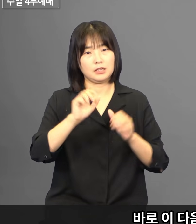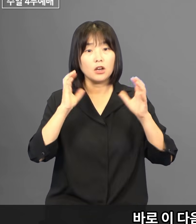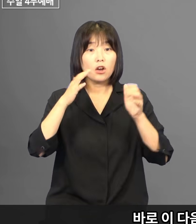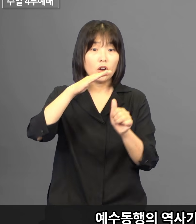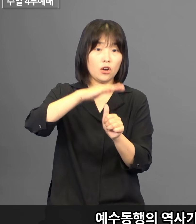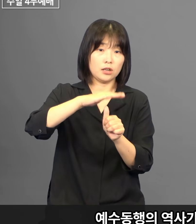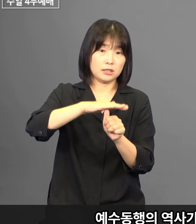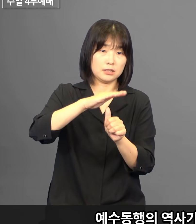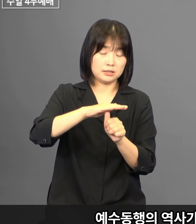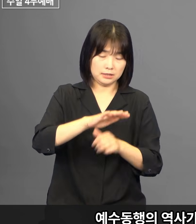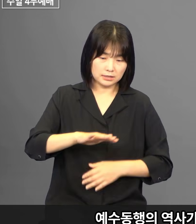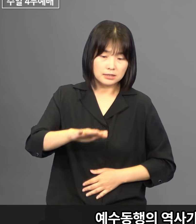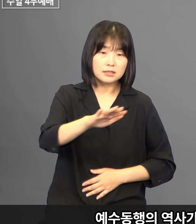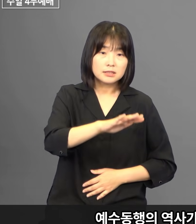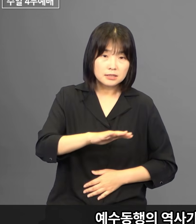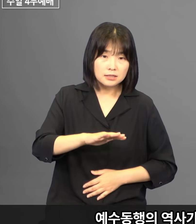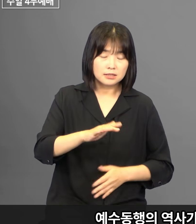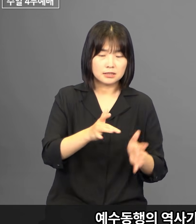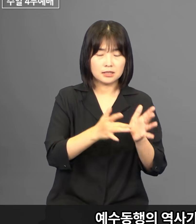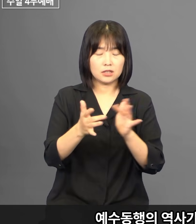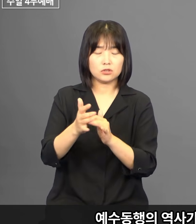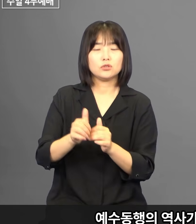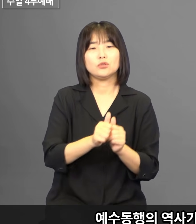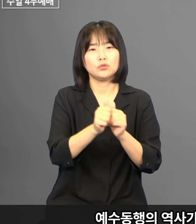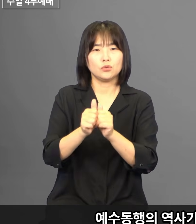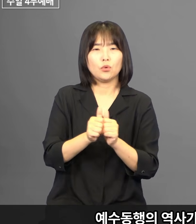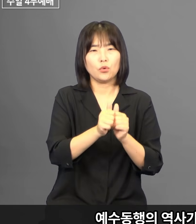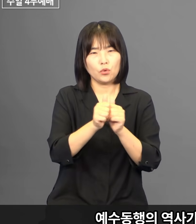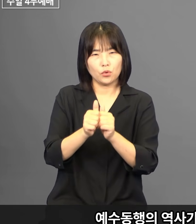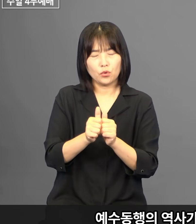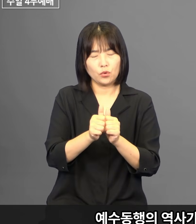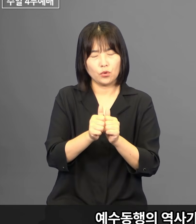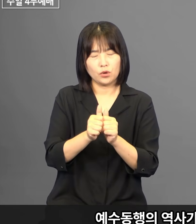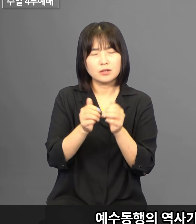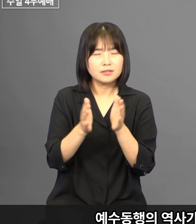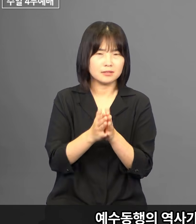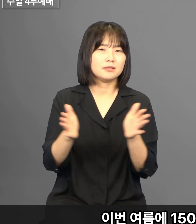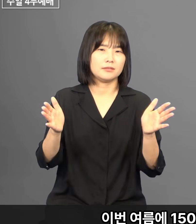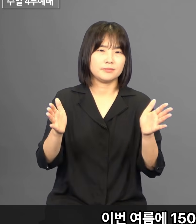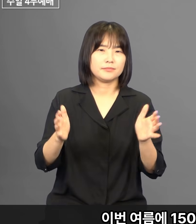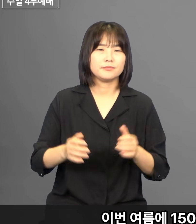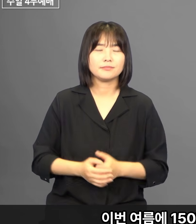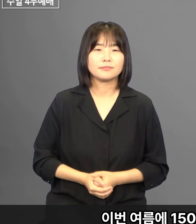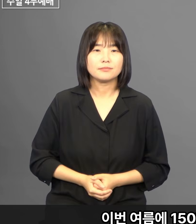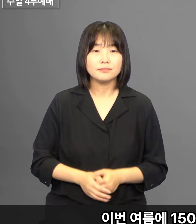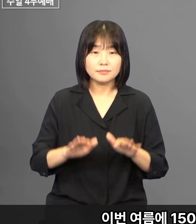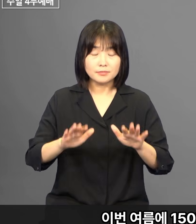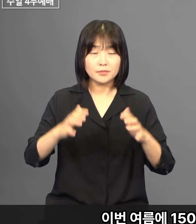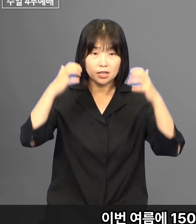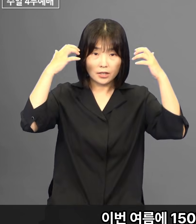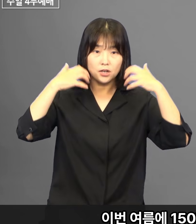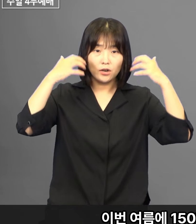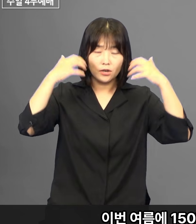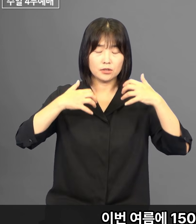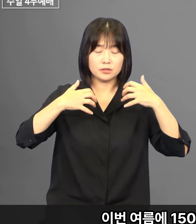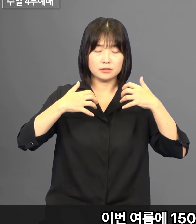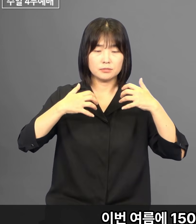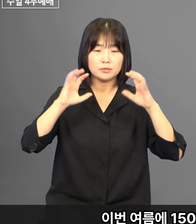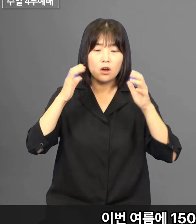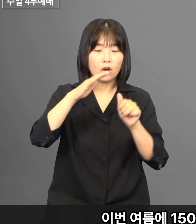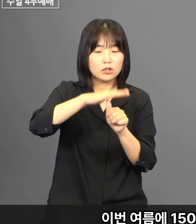어린이들에게 예수 동행의 역사가 일어나기 시작한 것입니다. 이번 여름에